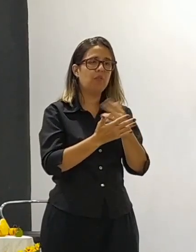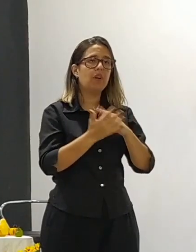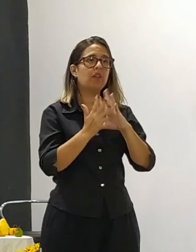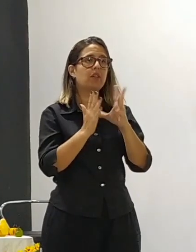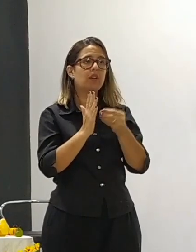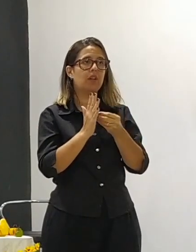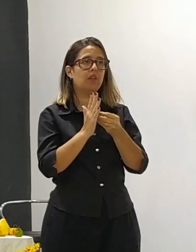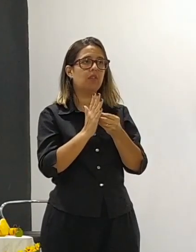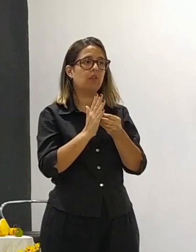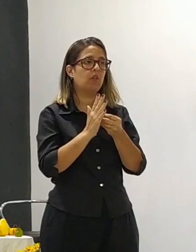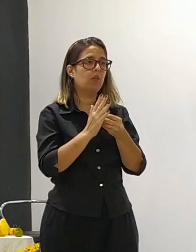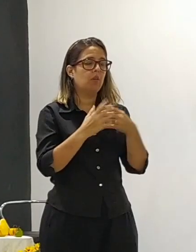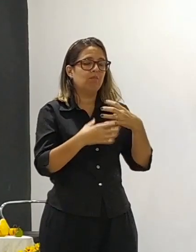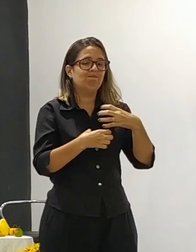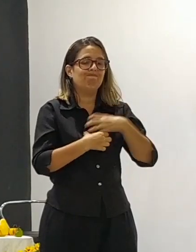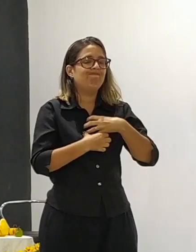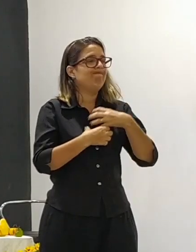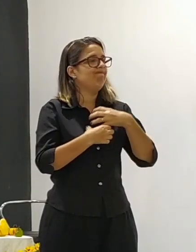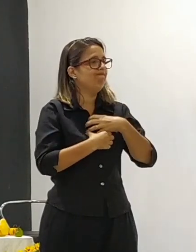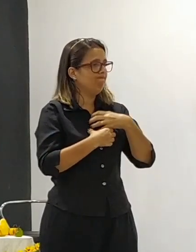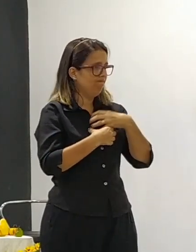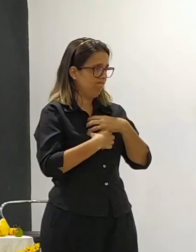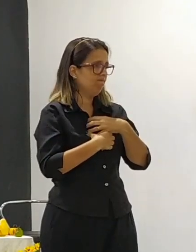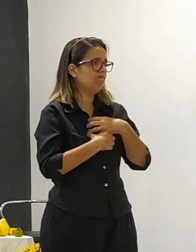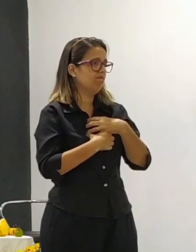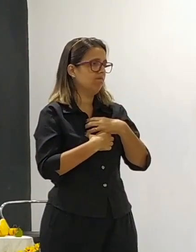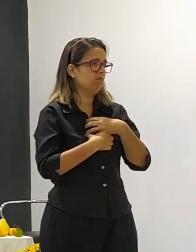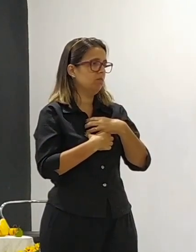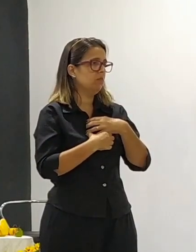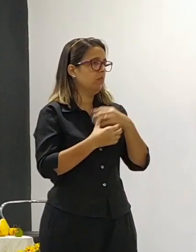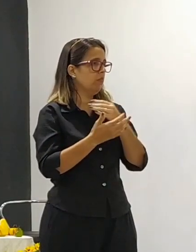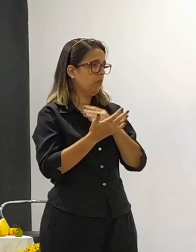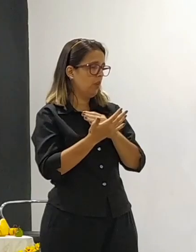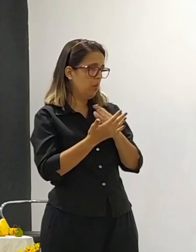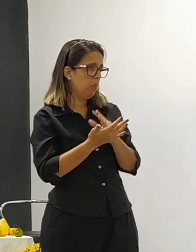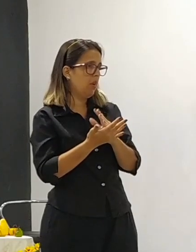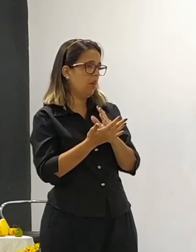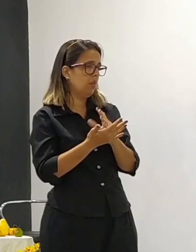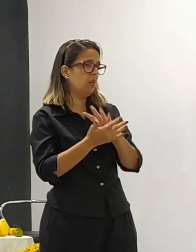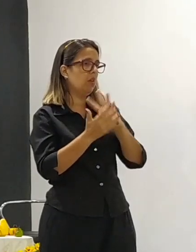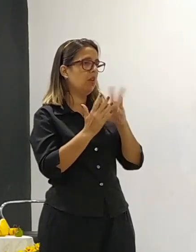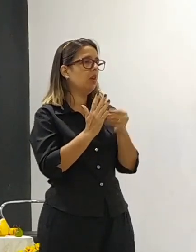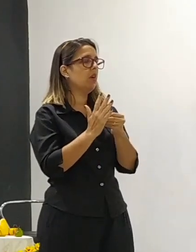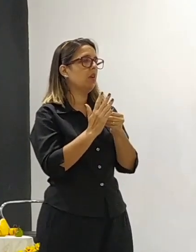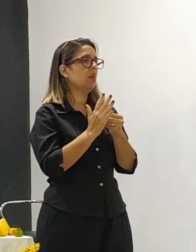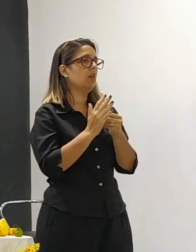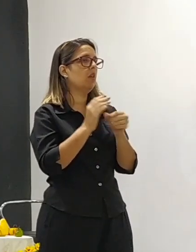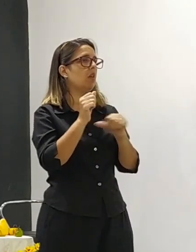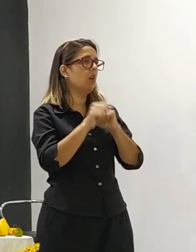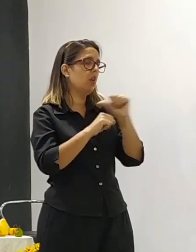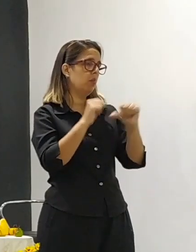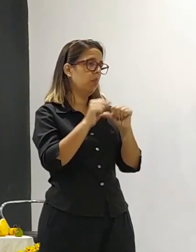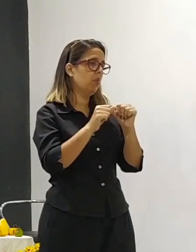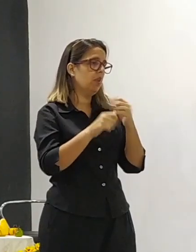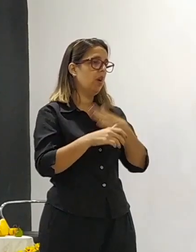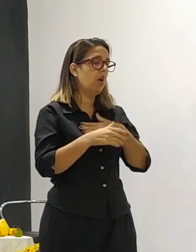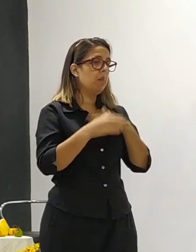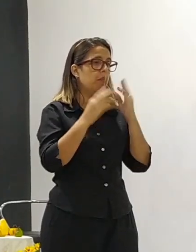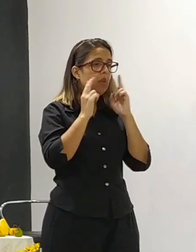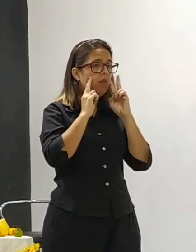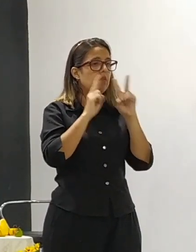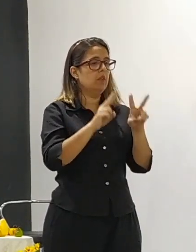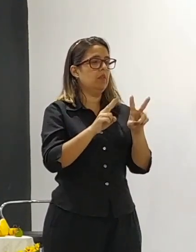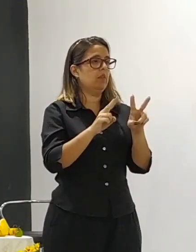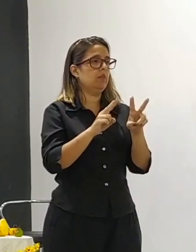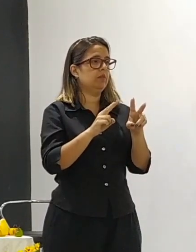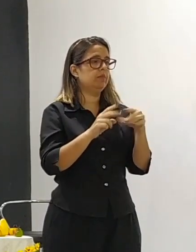que me impactou. E quando eu começo essa igreja, Deus ele muda a minha visão. Porque eu tinha uma